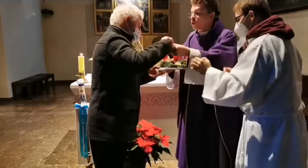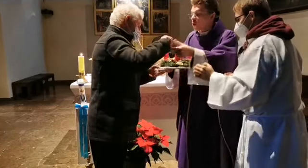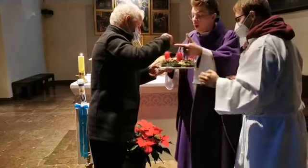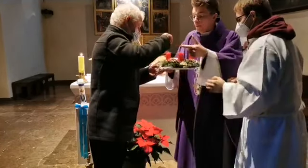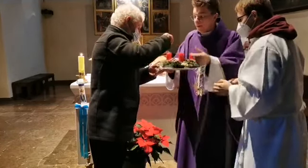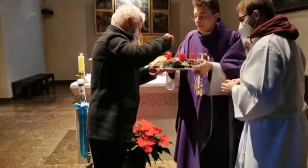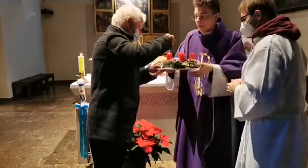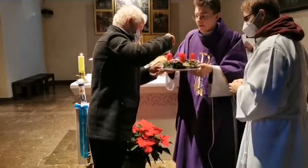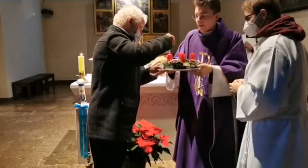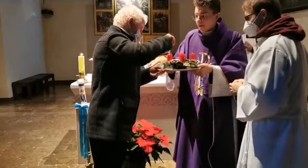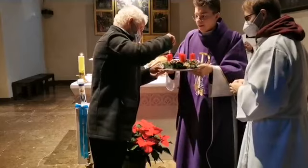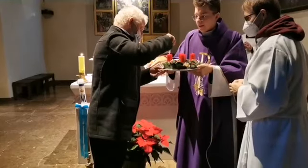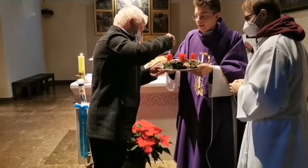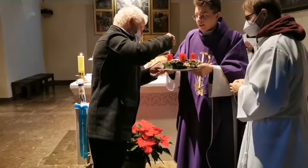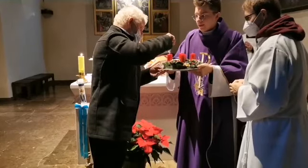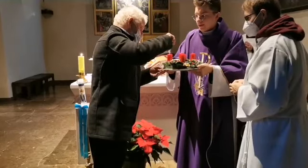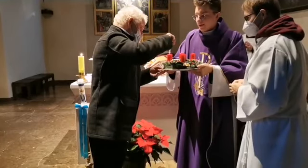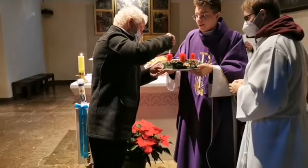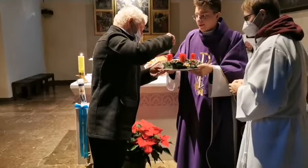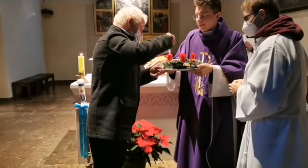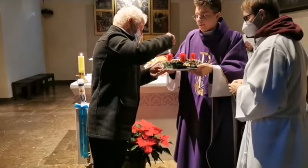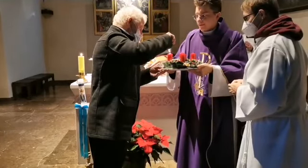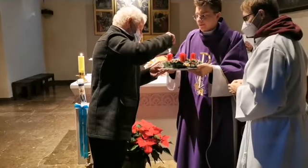I drugą.